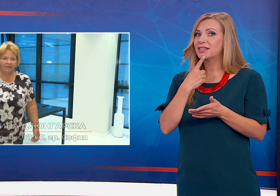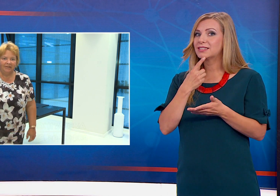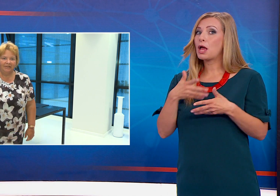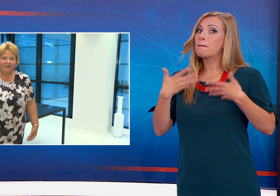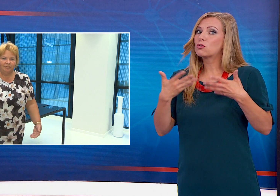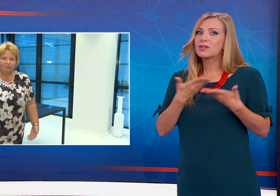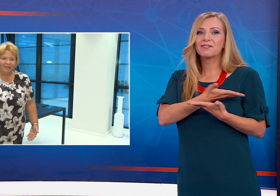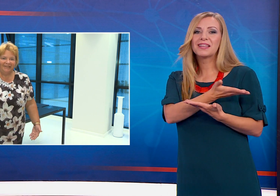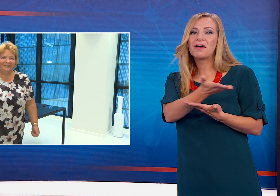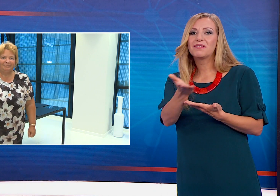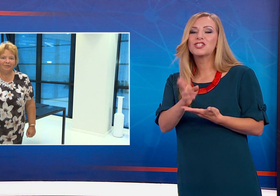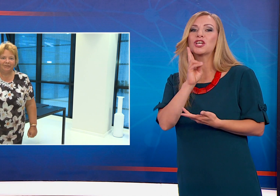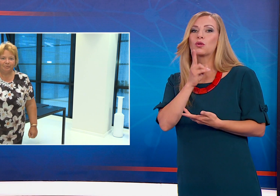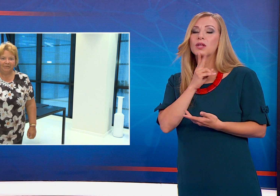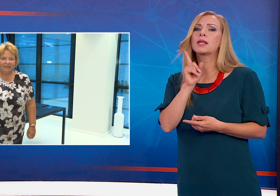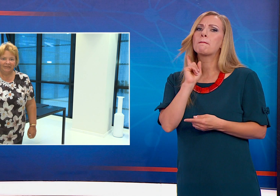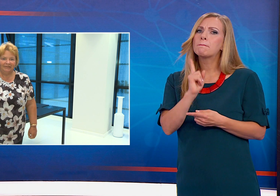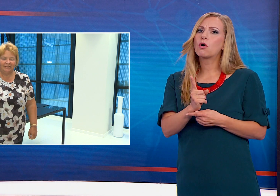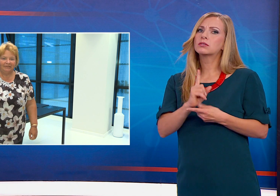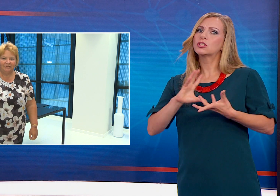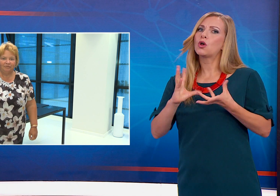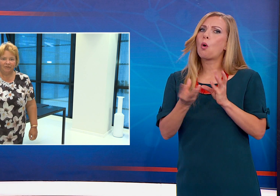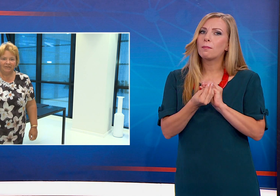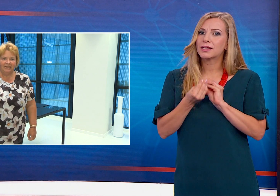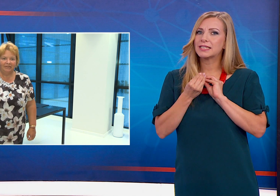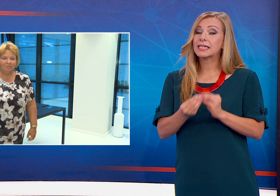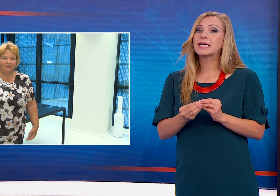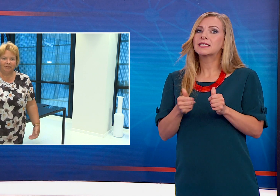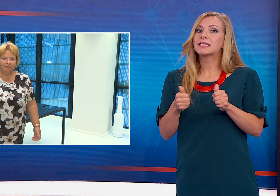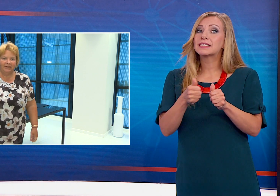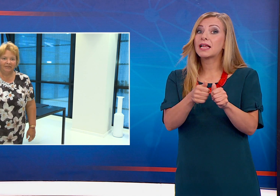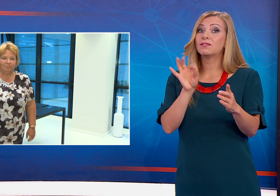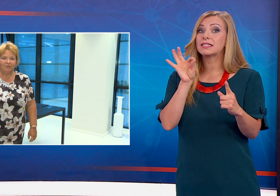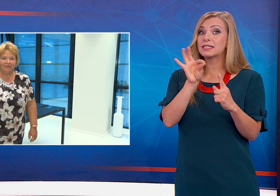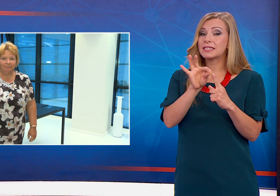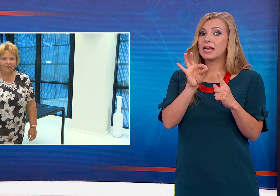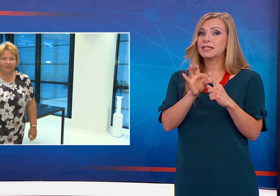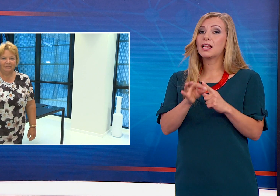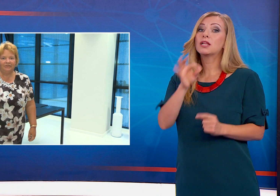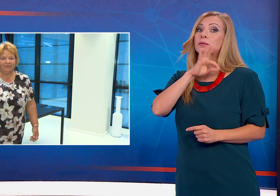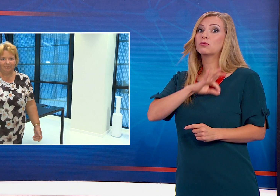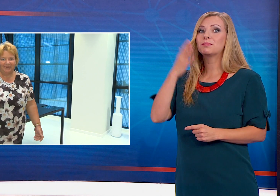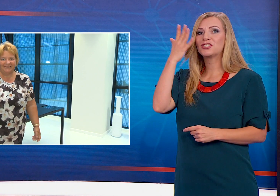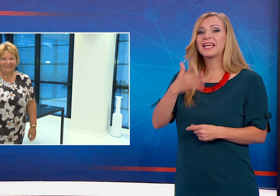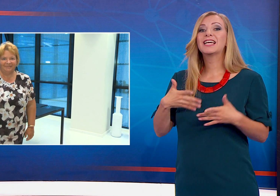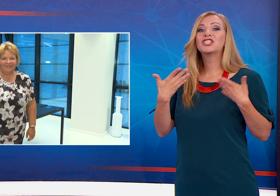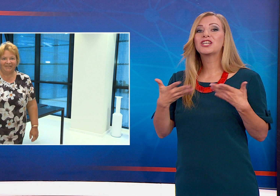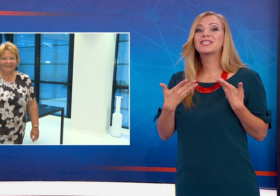глухи да могат да се объединят, да следват своите цели, да бъдат се отдайни, да постигат мечтите си, честит празник на всички.